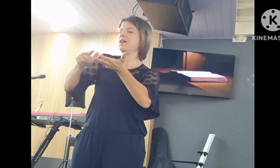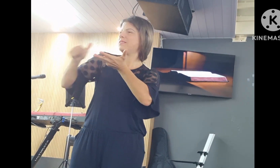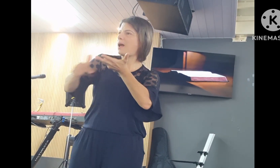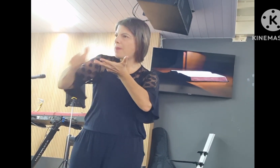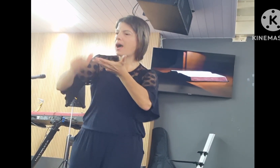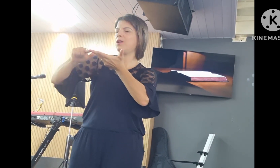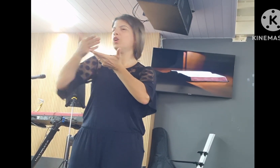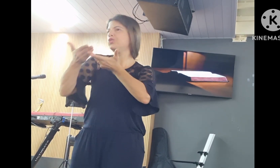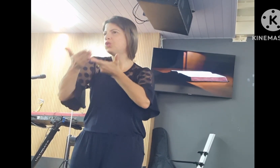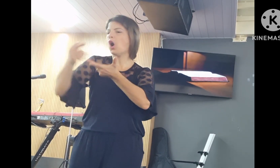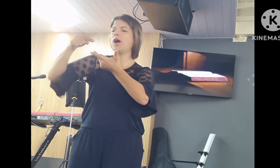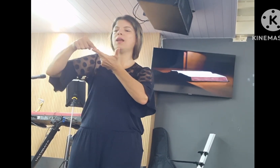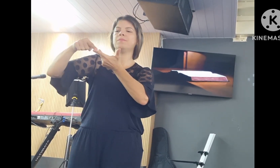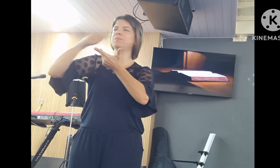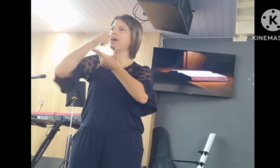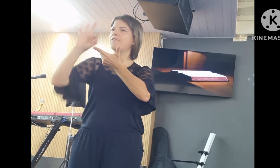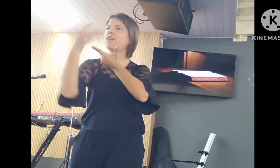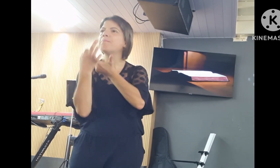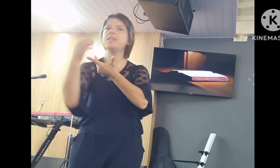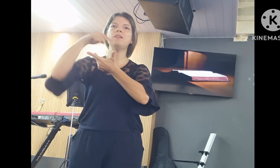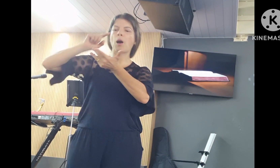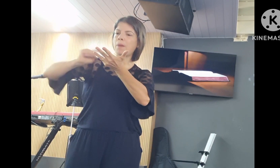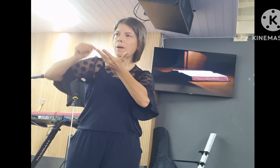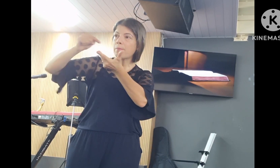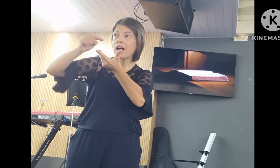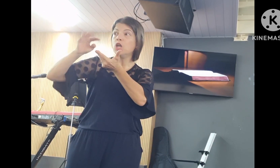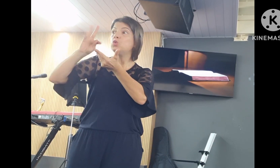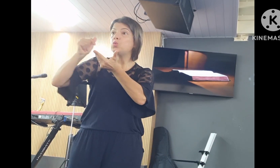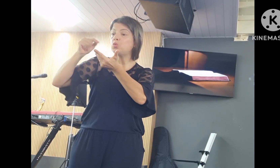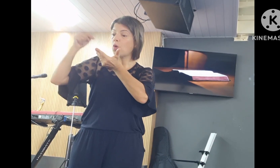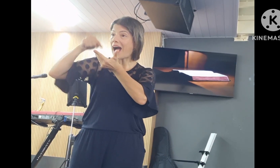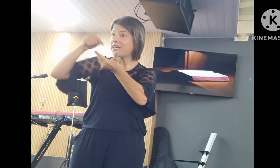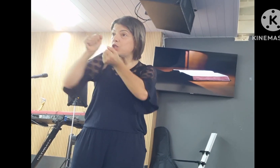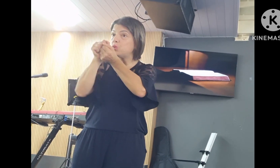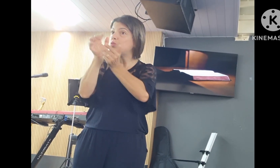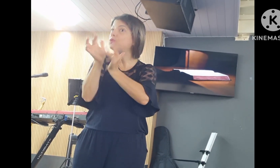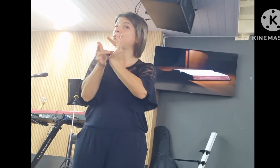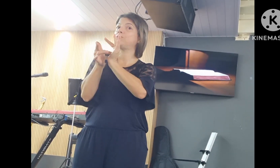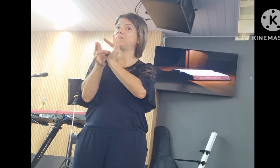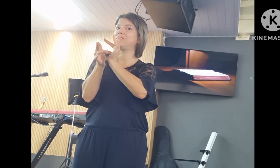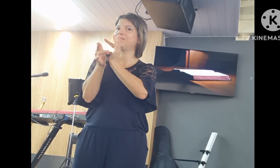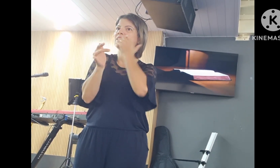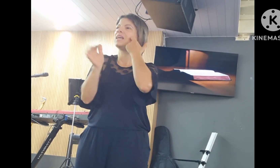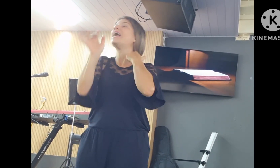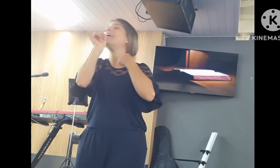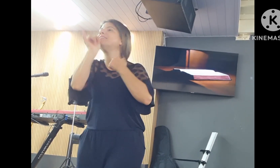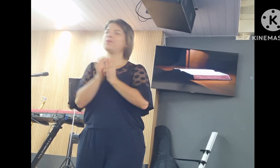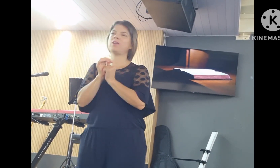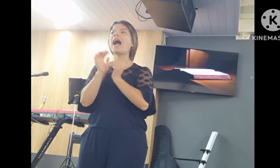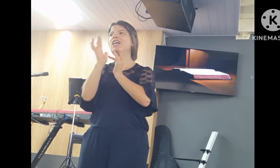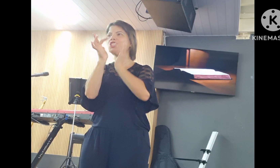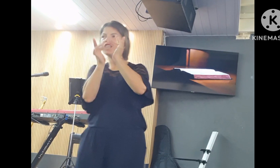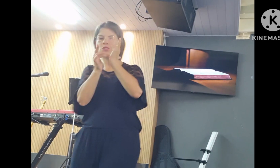Você tem que aprender a começar a chamar Jesus, o Espírito Santo,